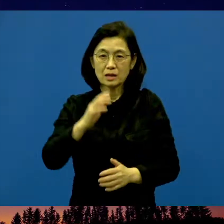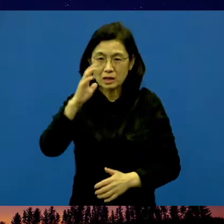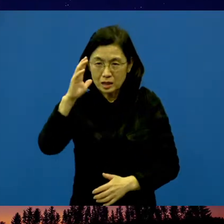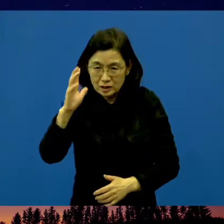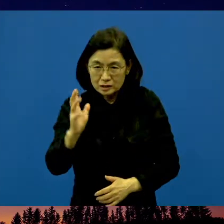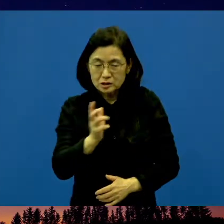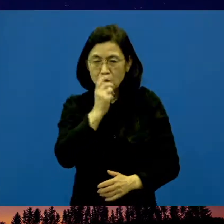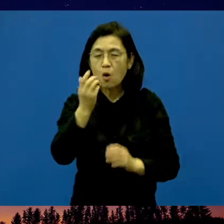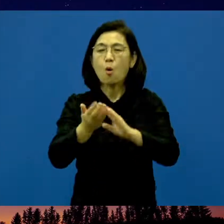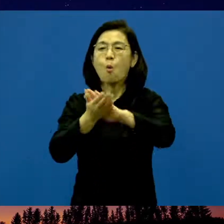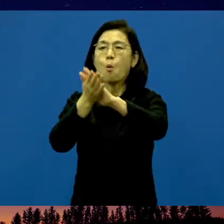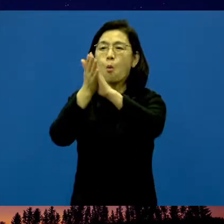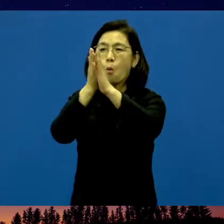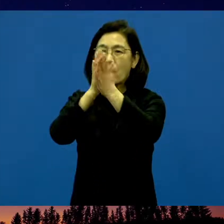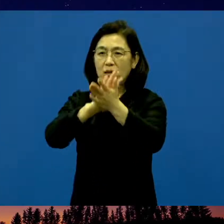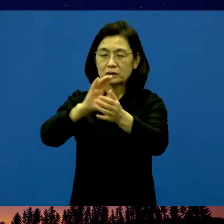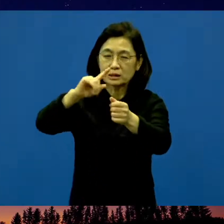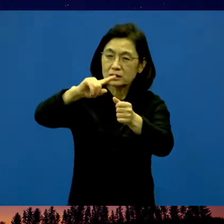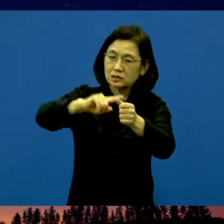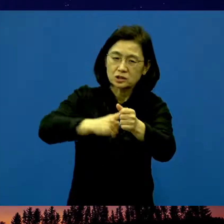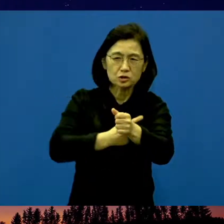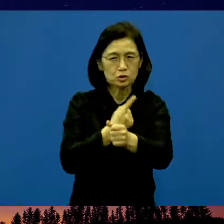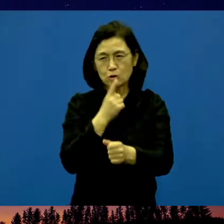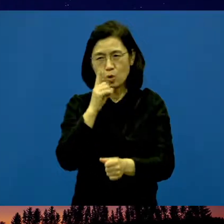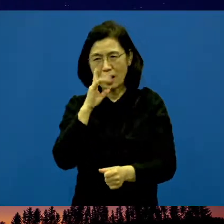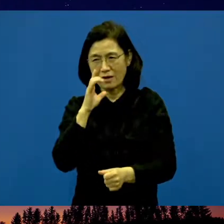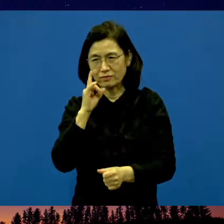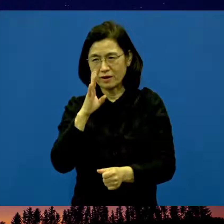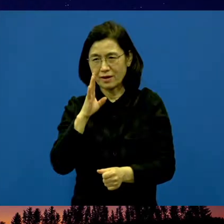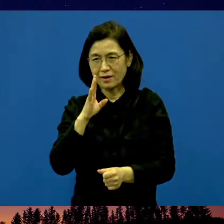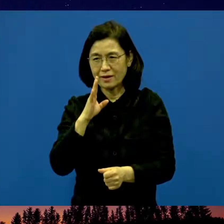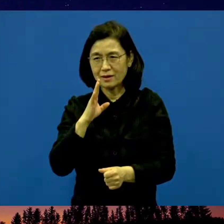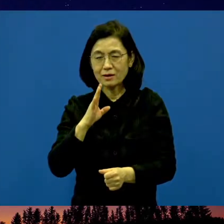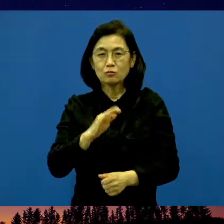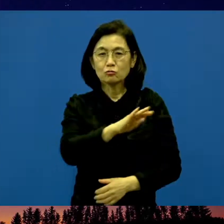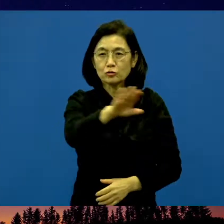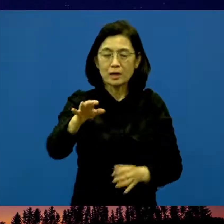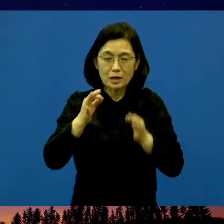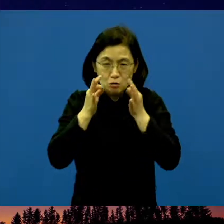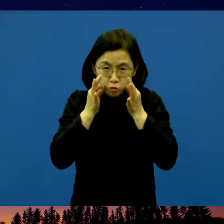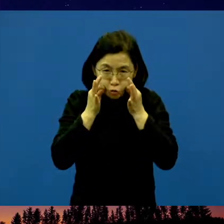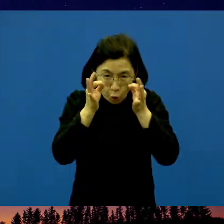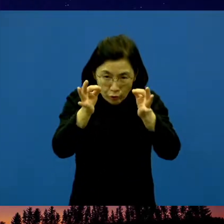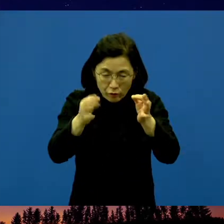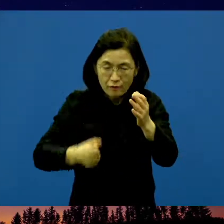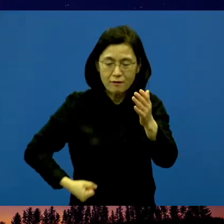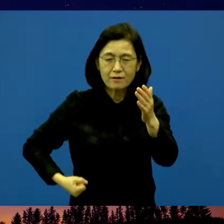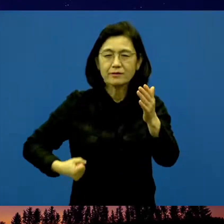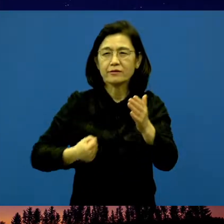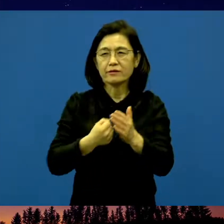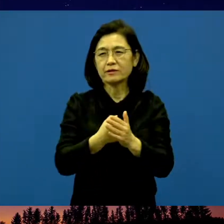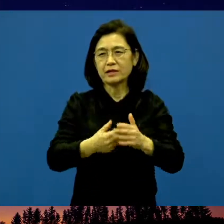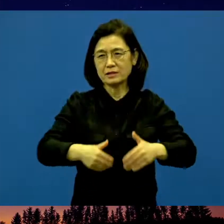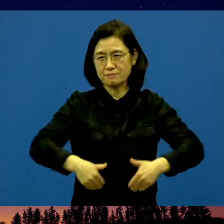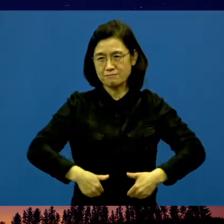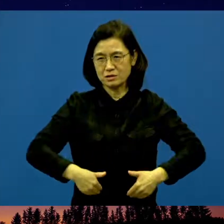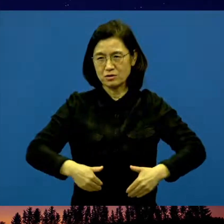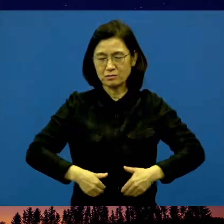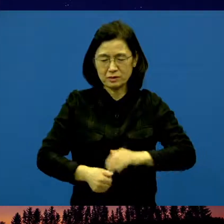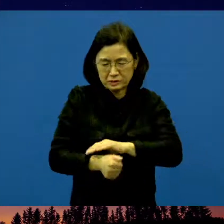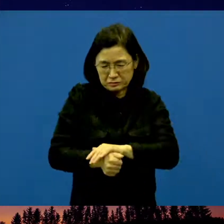길은 저절로 이루어지지 않는다는 것. 우리의 의지적인 결단이 있어요. 소극적인 태도를 가지고 있으면 안